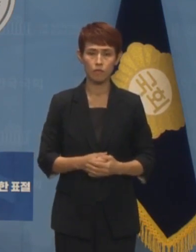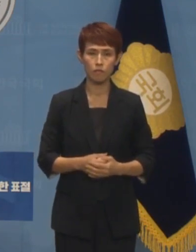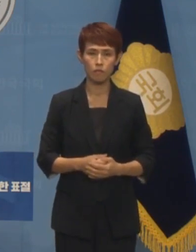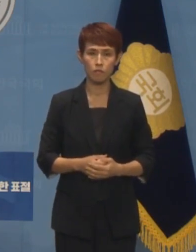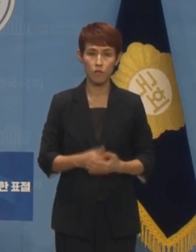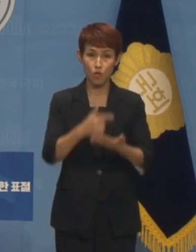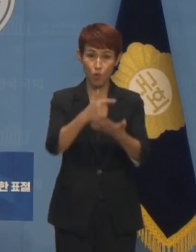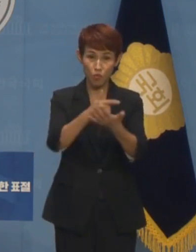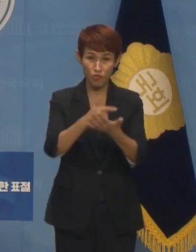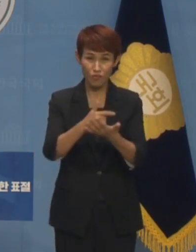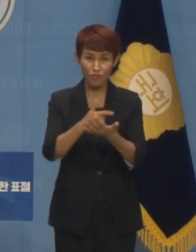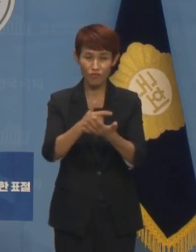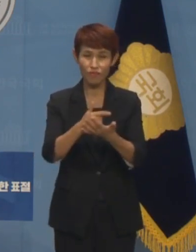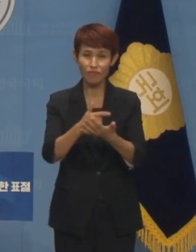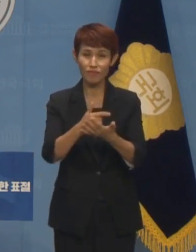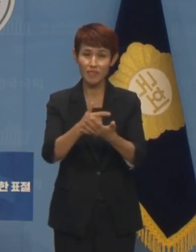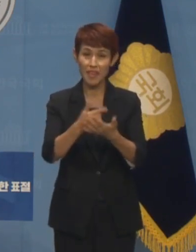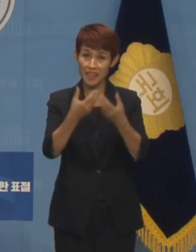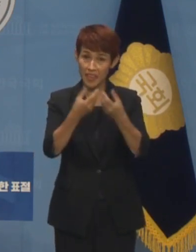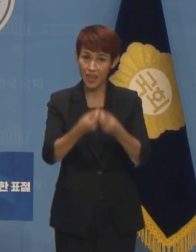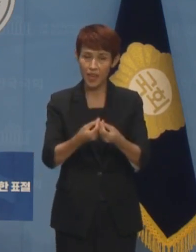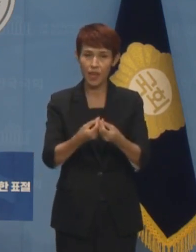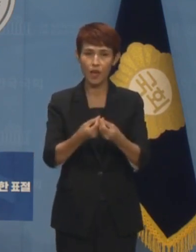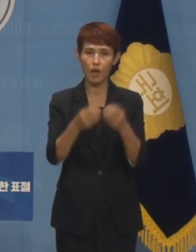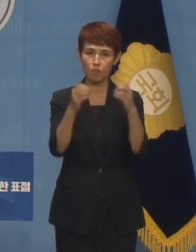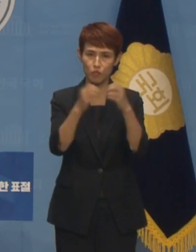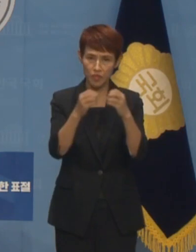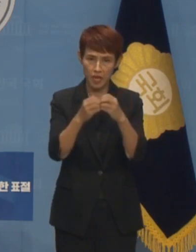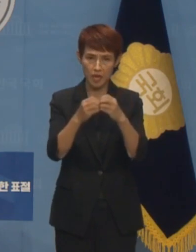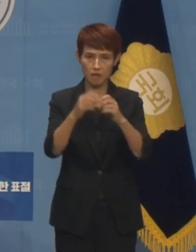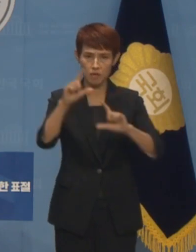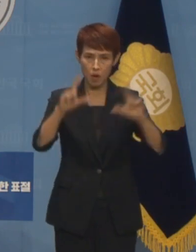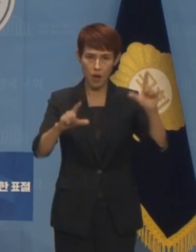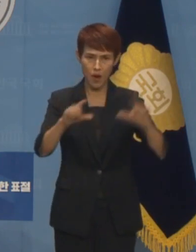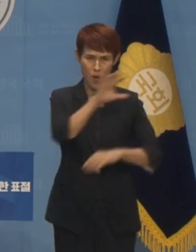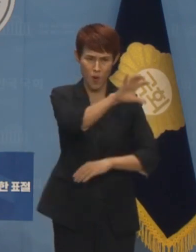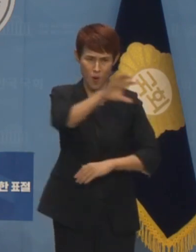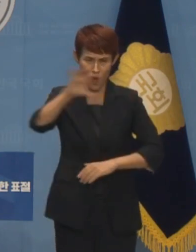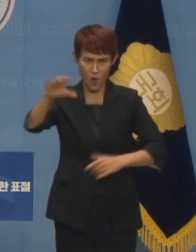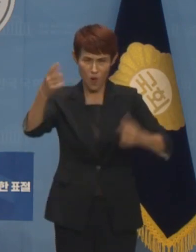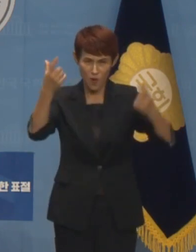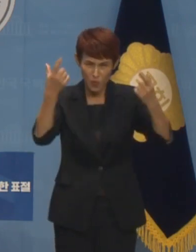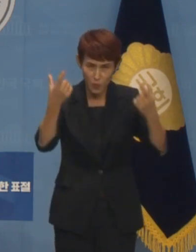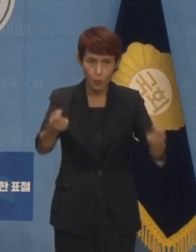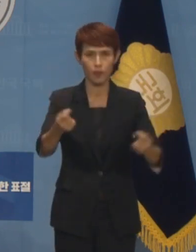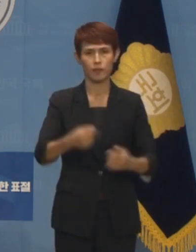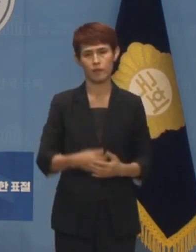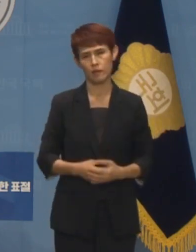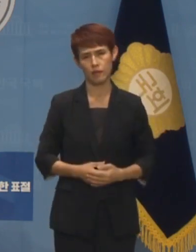치자면 구조, 논리, 문장 표현상 일치하는 구조적